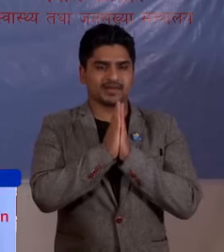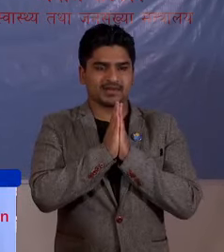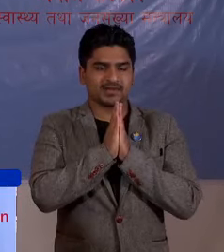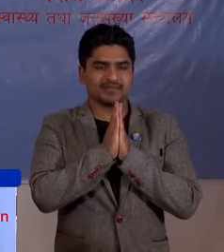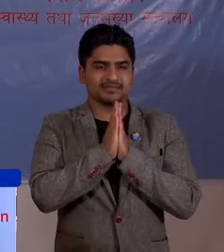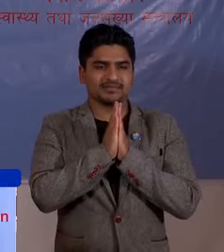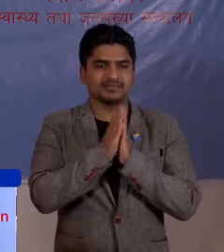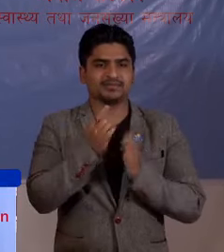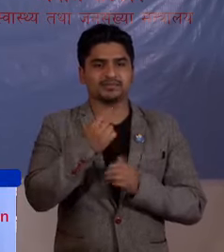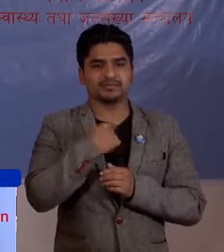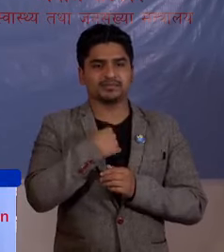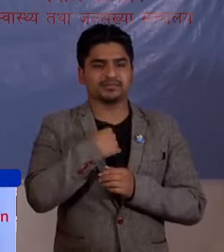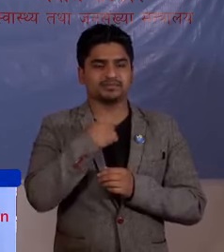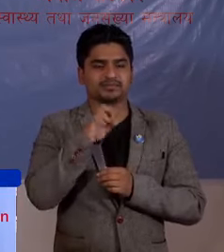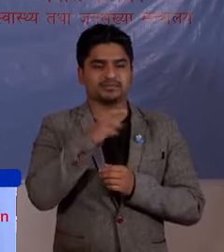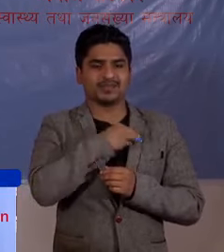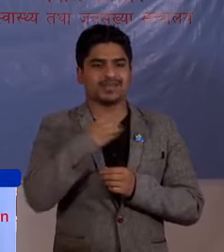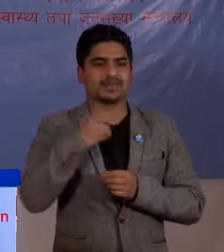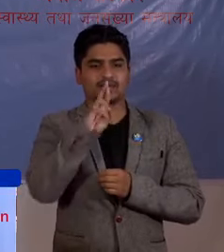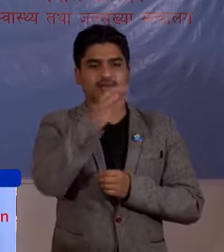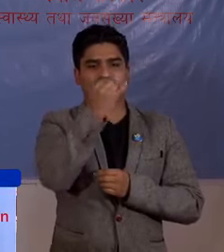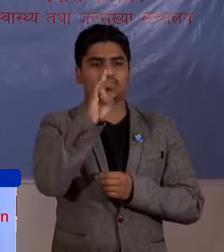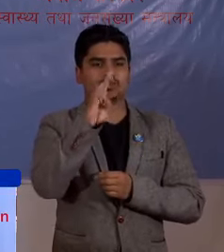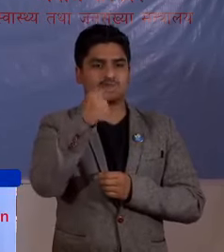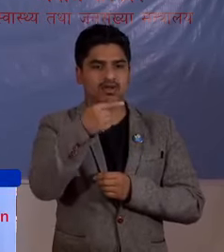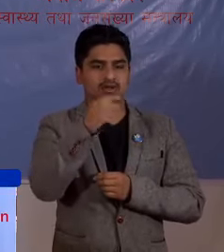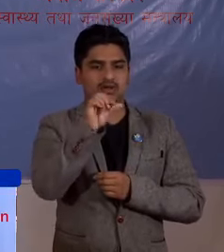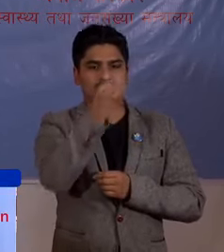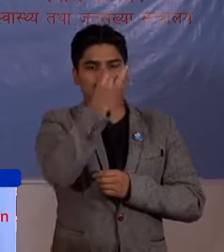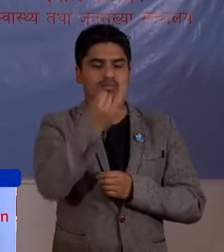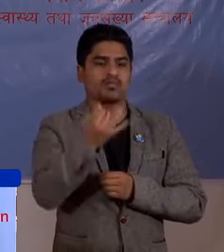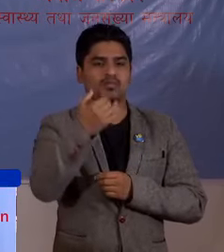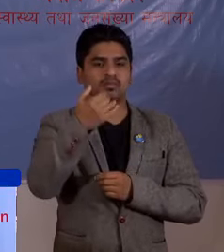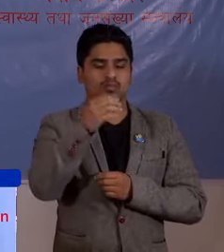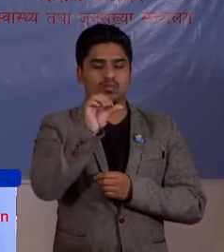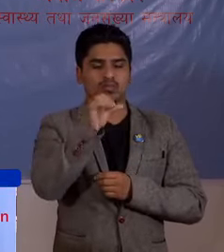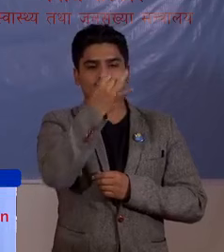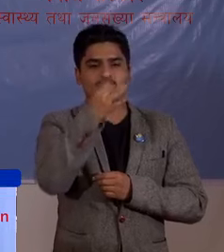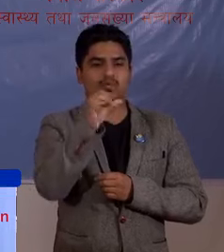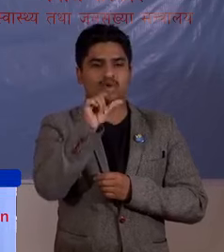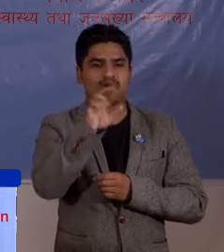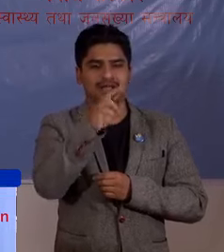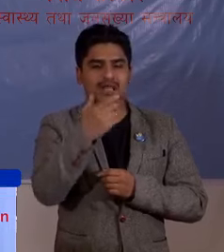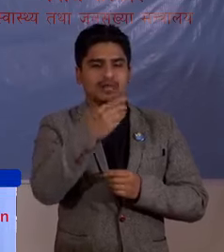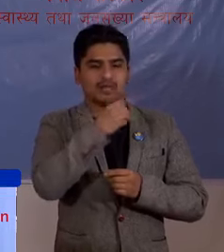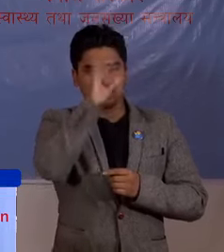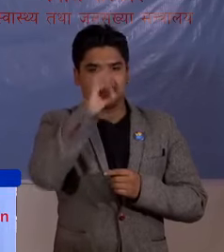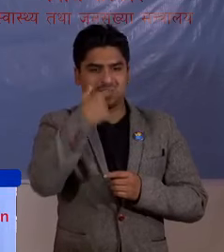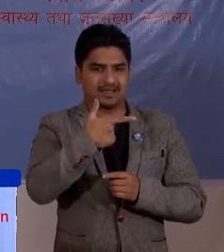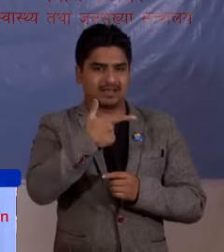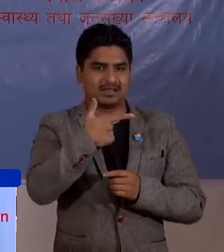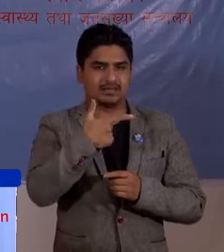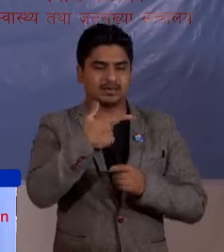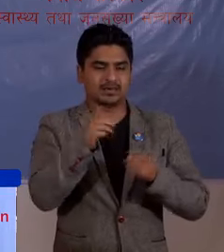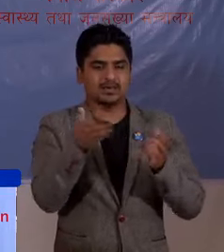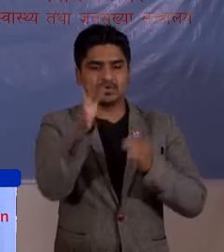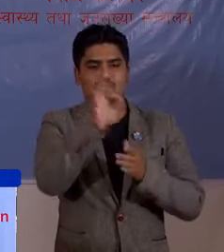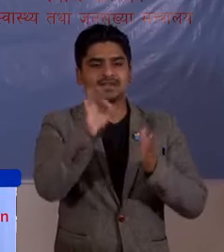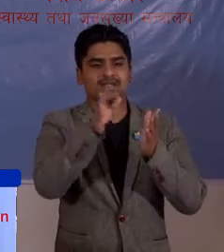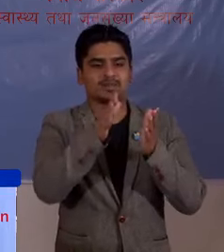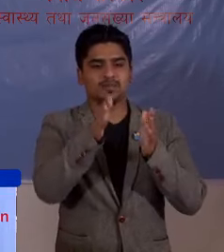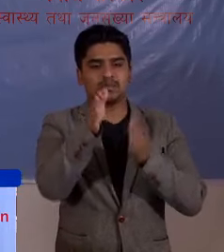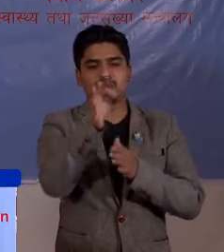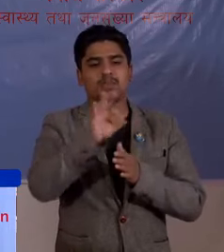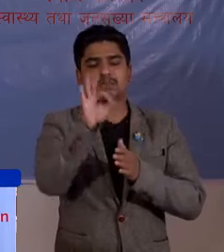नमस्कार, म डाक्टर रोशन पोखरेल, प्रमुख विशेषज्ञ। मैले यहाँ एक दुईवटा कुरा चाहिँ स्वास्थ्य मन्त्रालयको